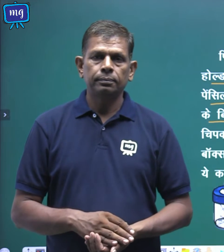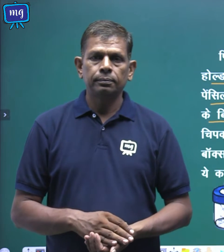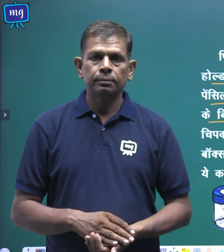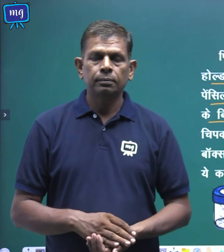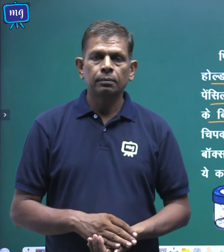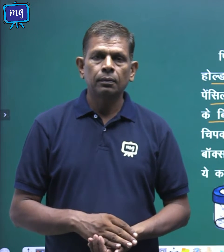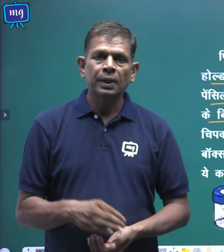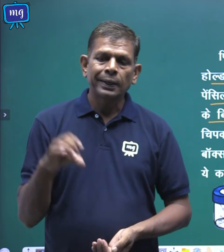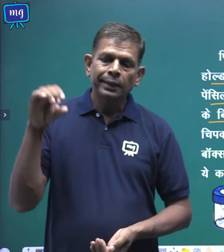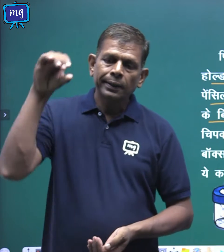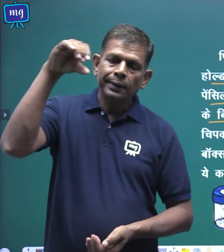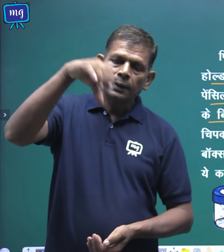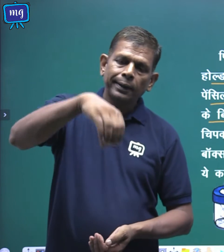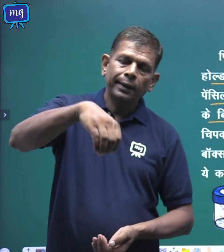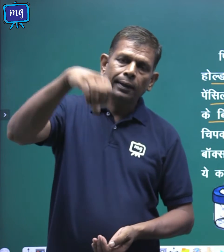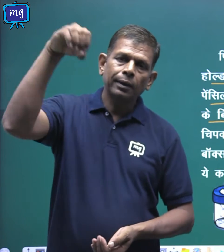क्रेन,